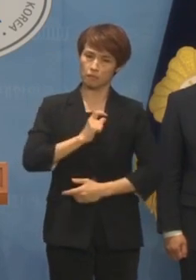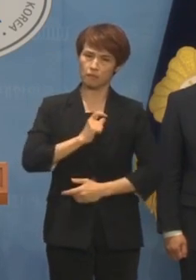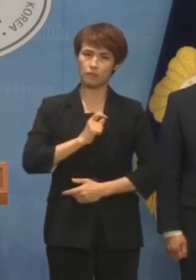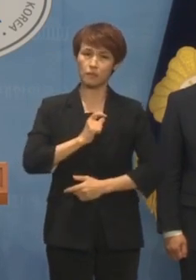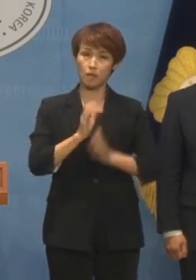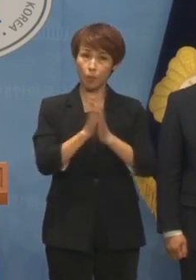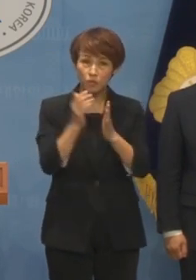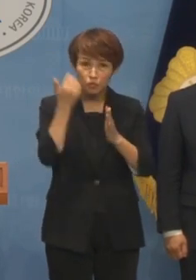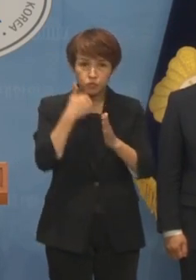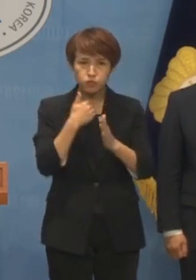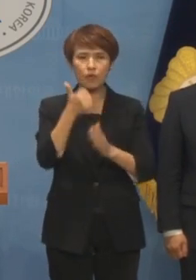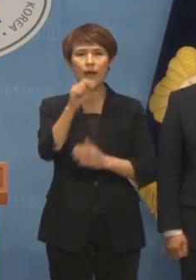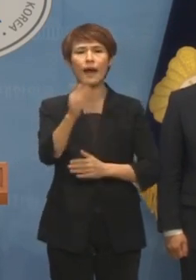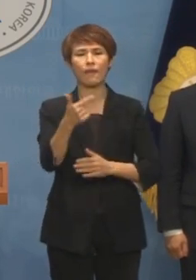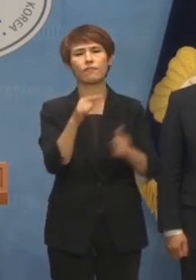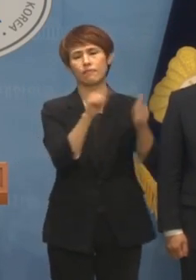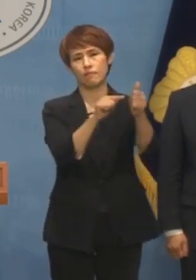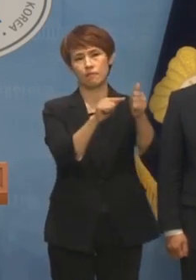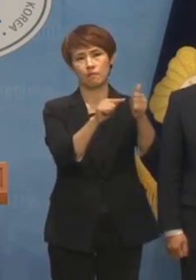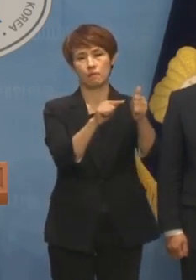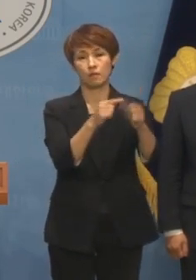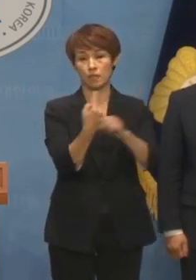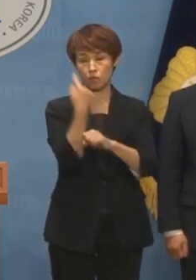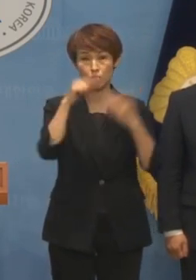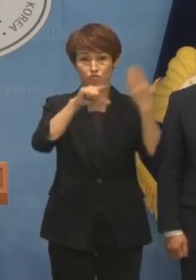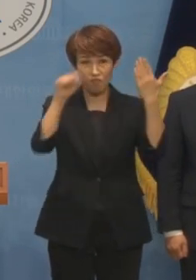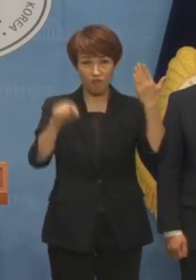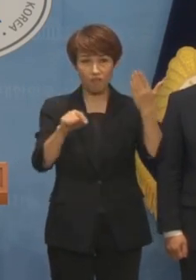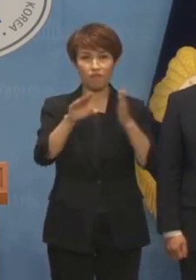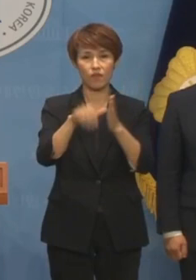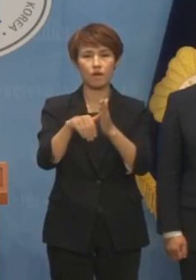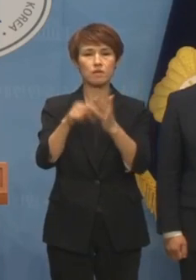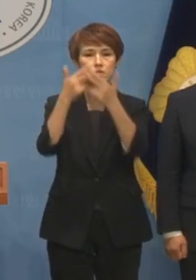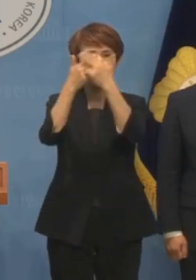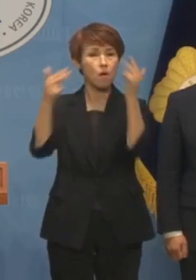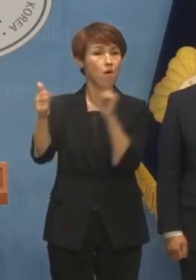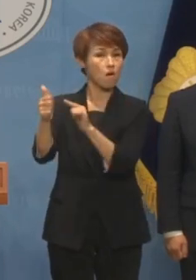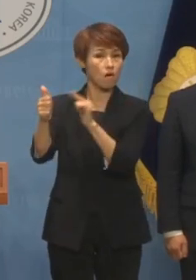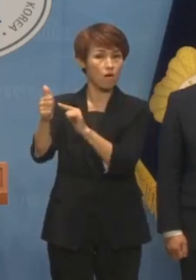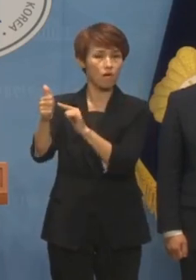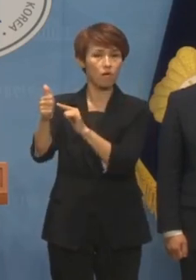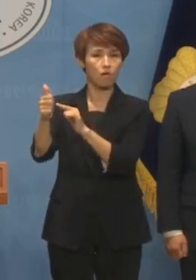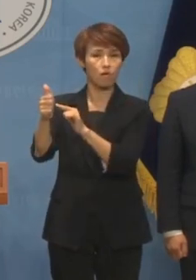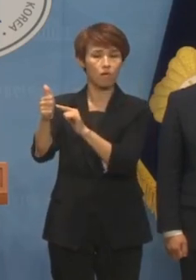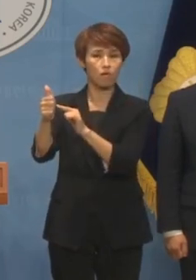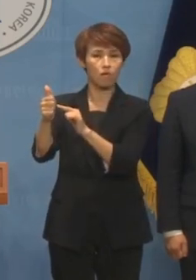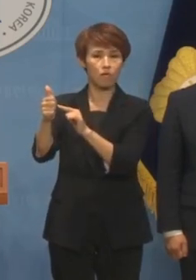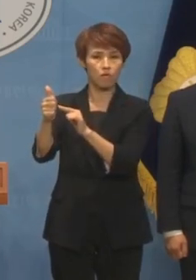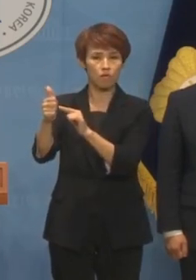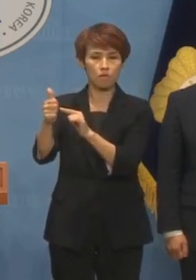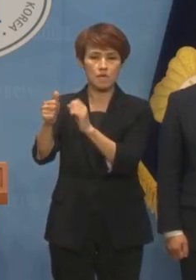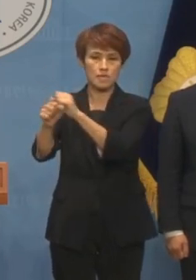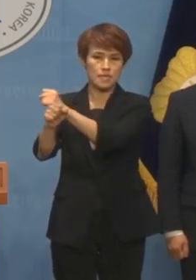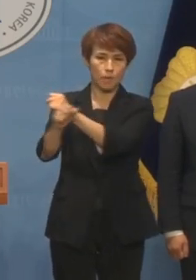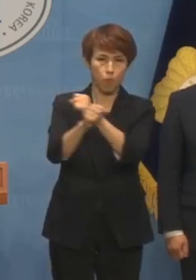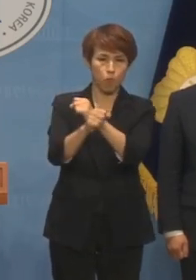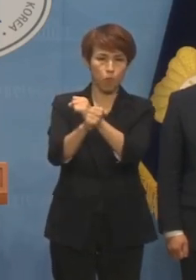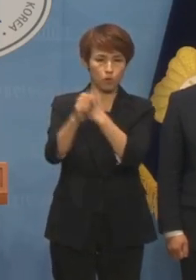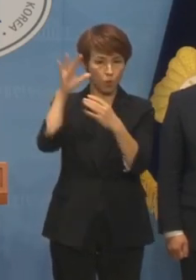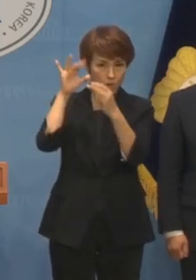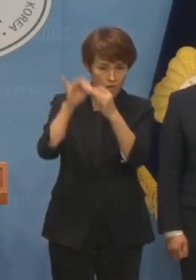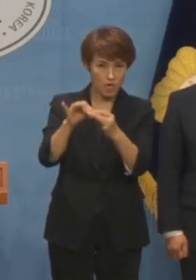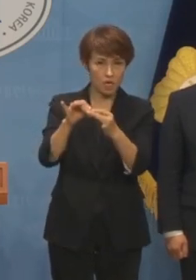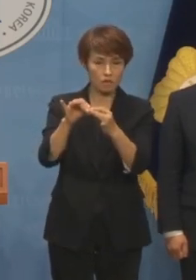장본인입니다. 지난해 9월에는 이재명 더불어민주당 대표에 대한 체포동의안 요청